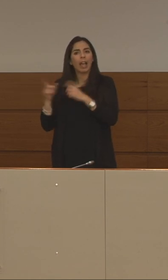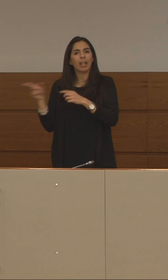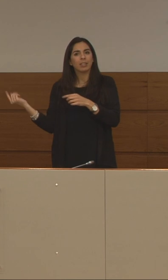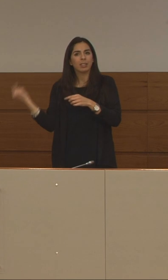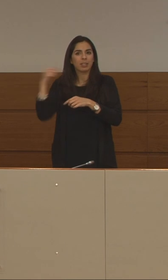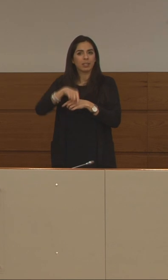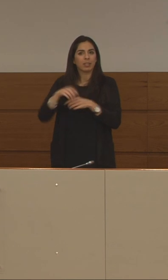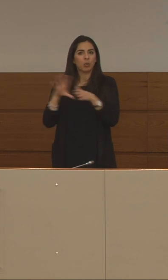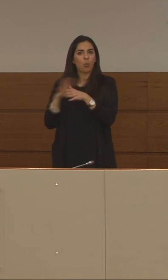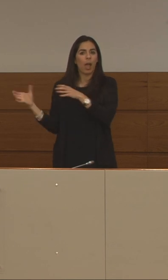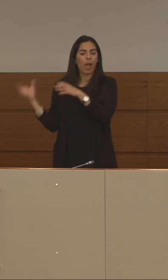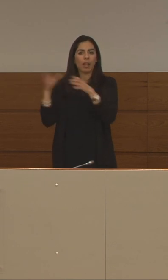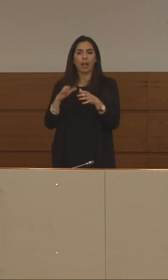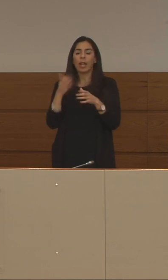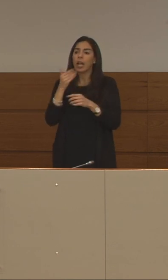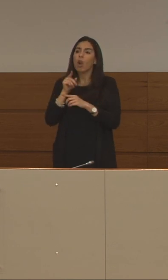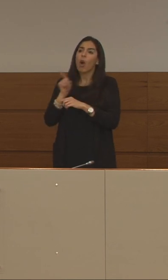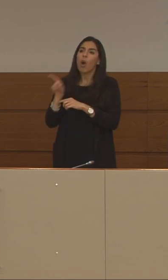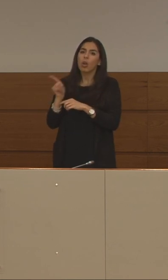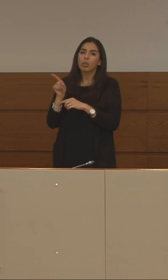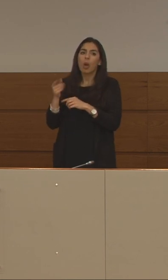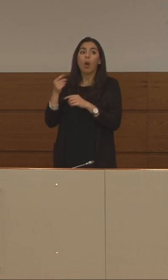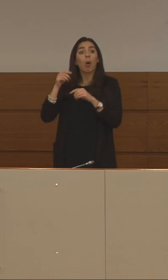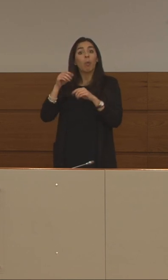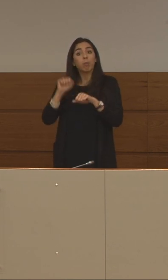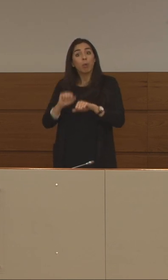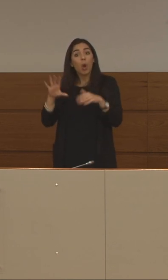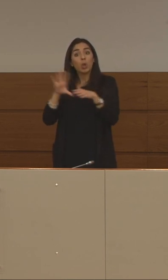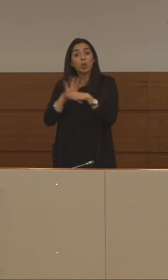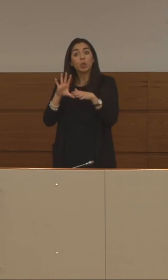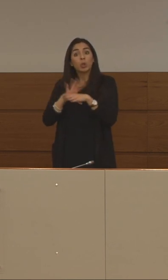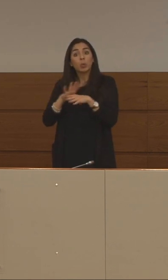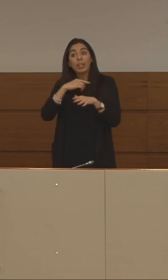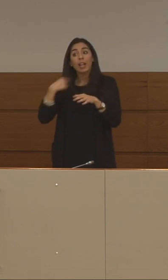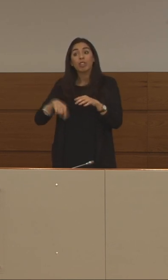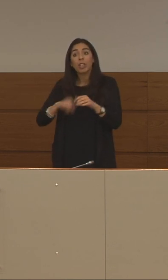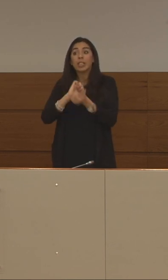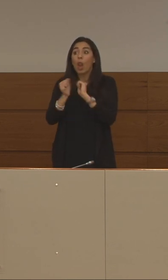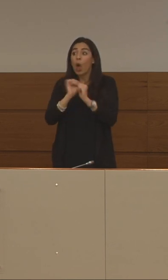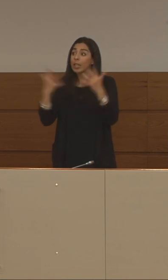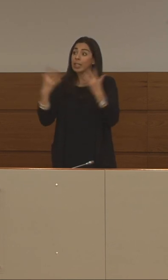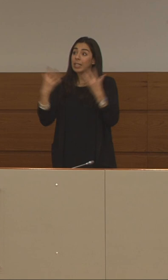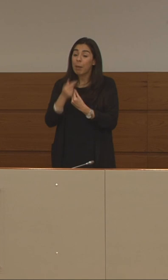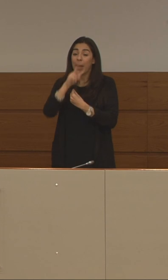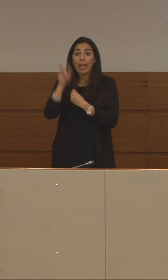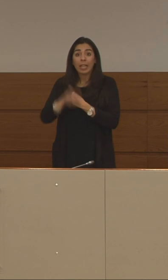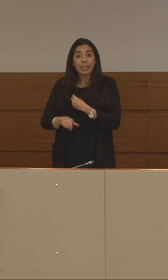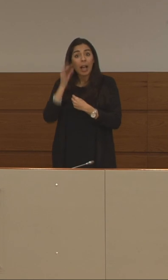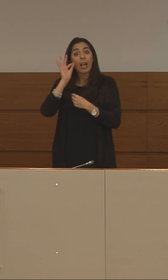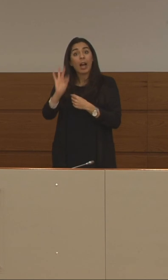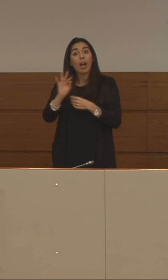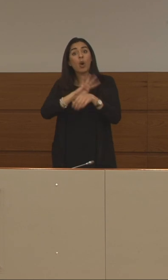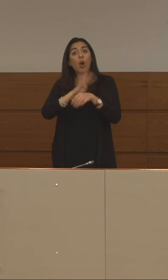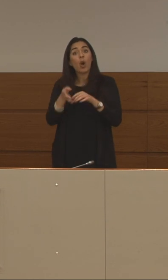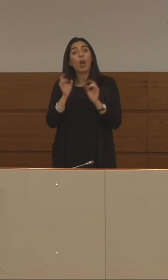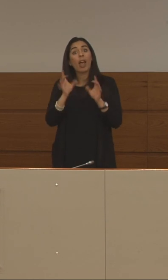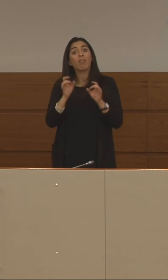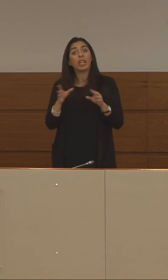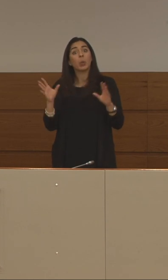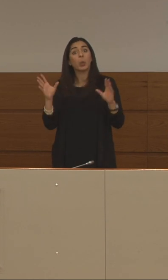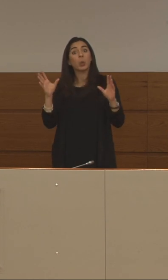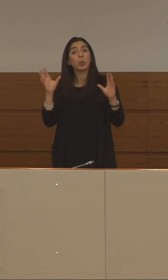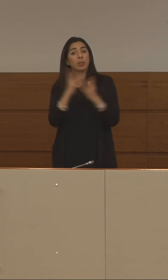espansione se riesce a favorire questa battaglia insieme a trascorrono virus grazie all'ora